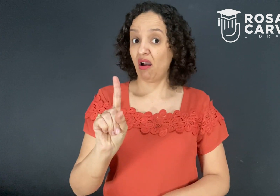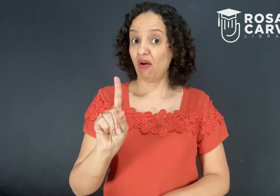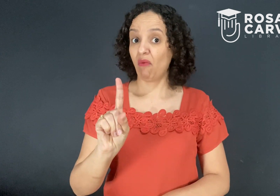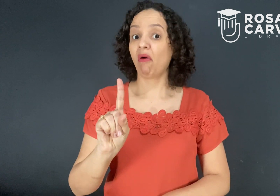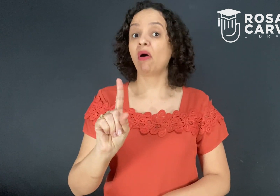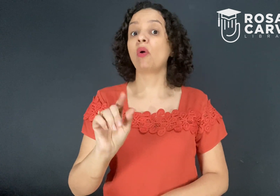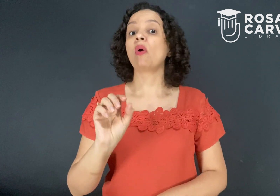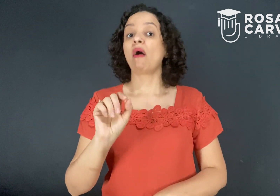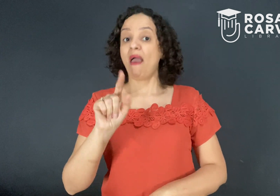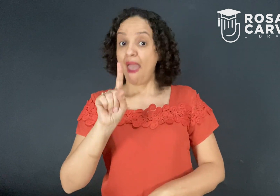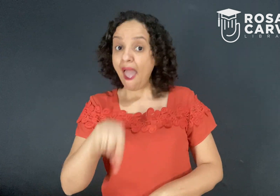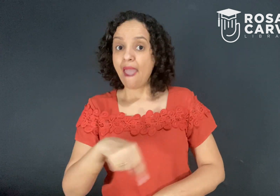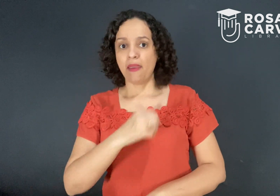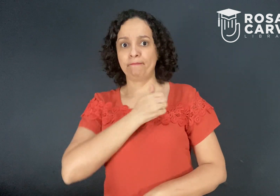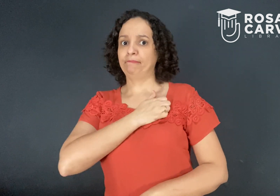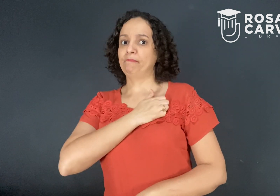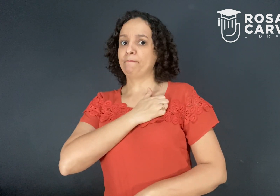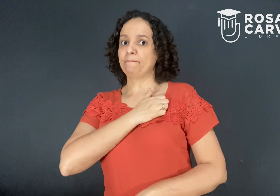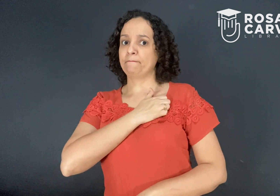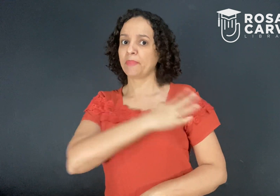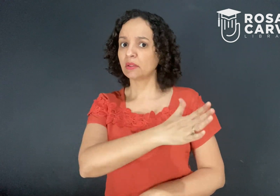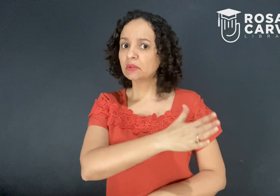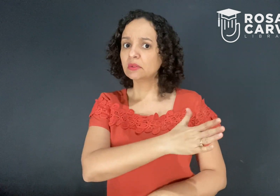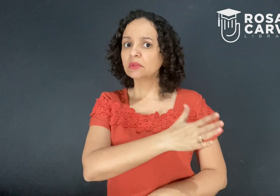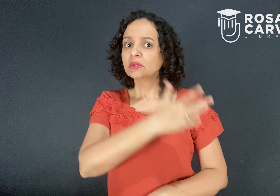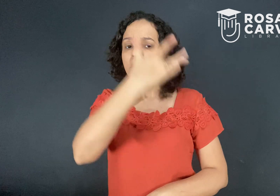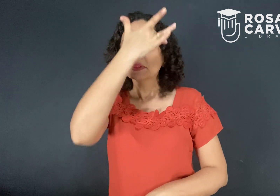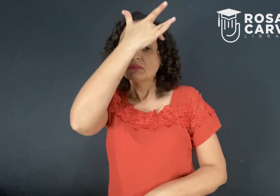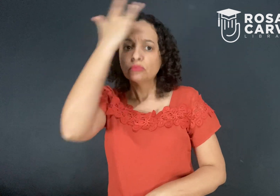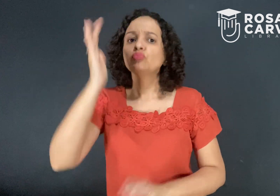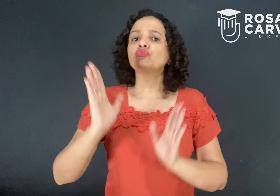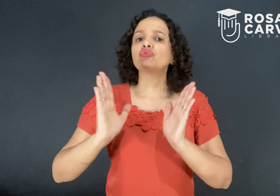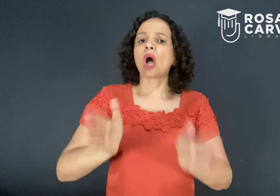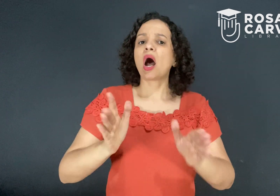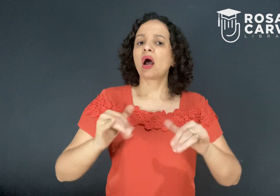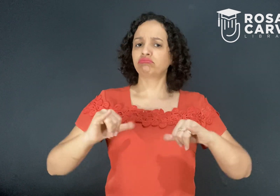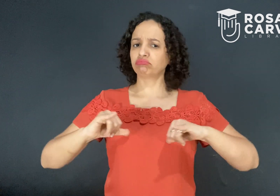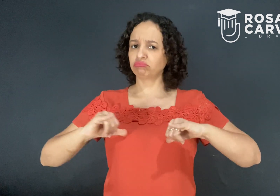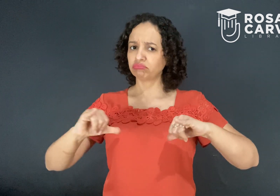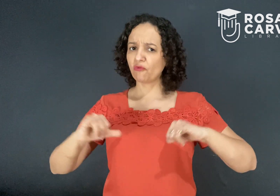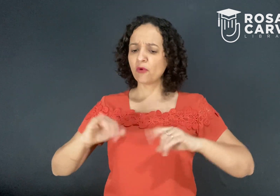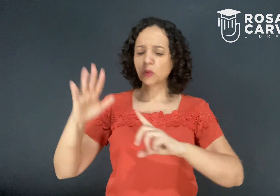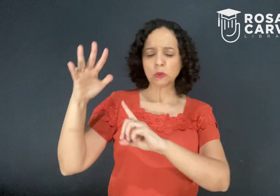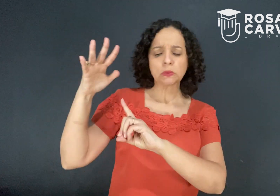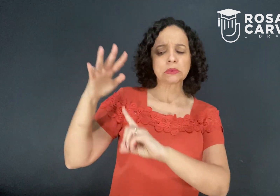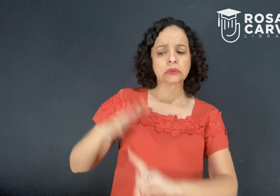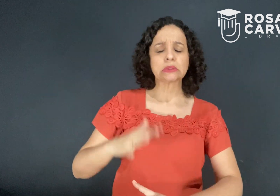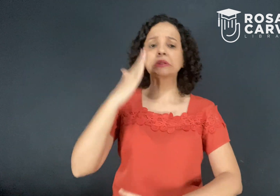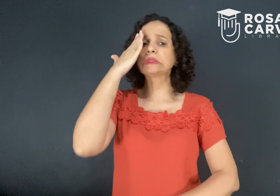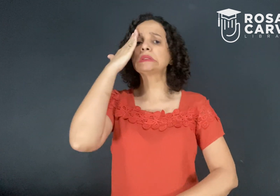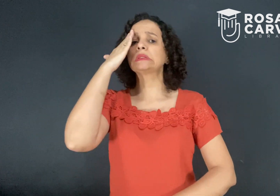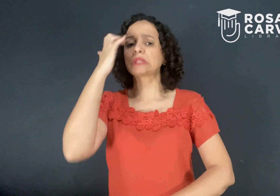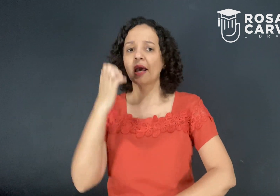verdade, é preconceito. Só quem já passou, quem já sentiu o que é ter